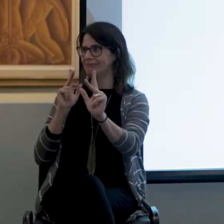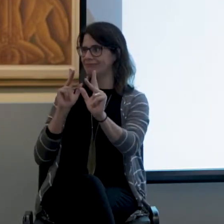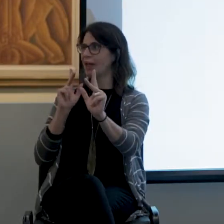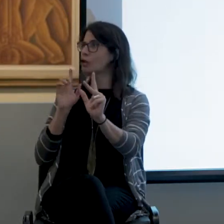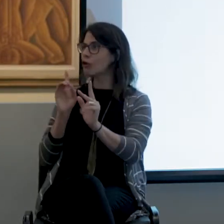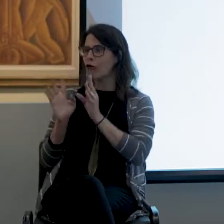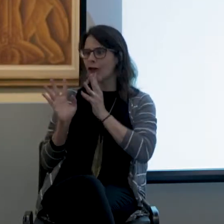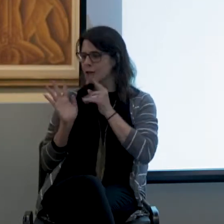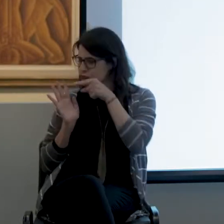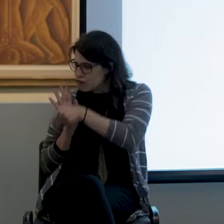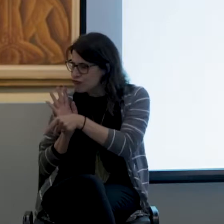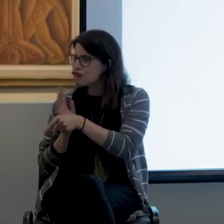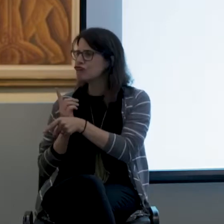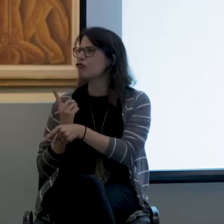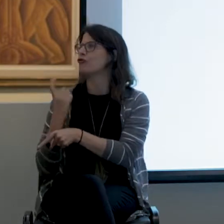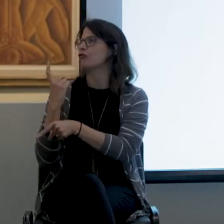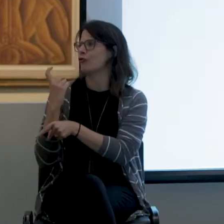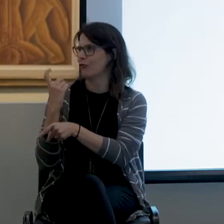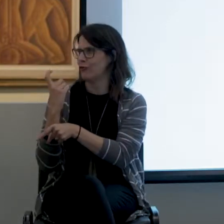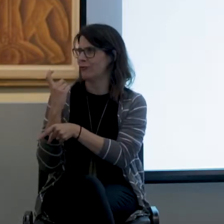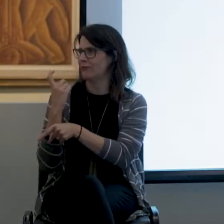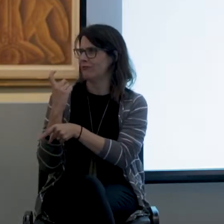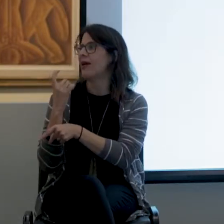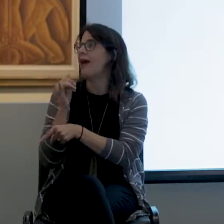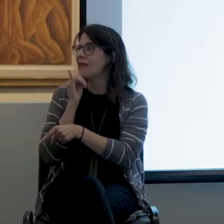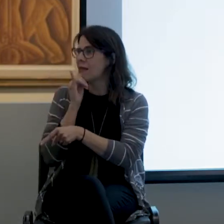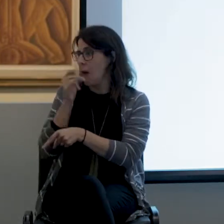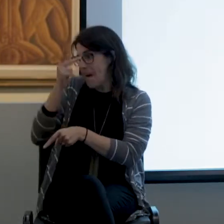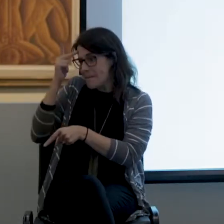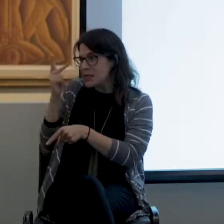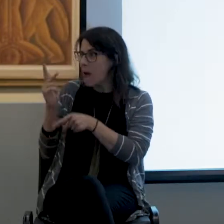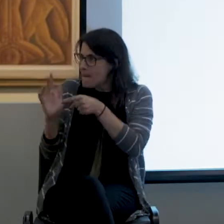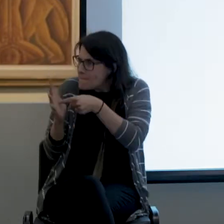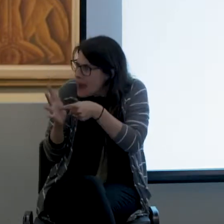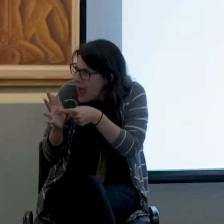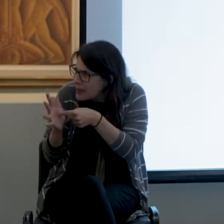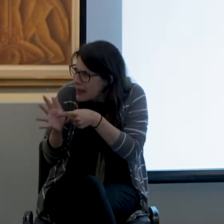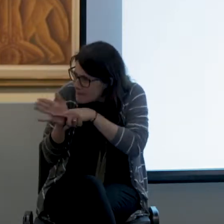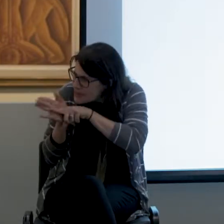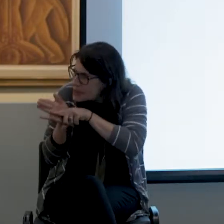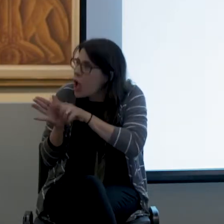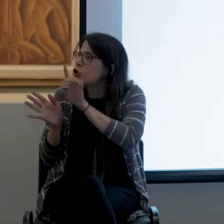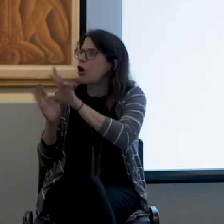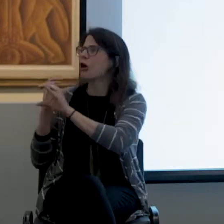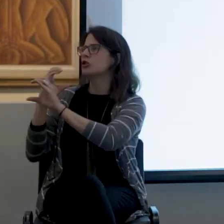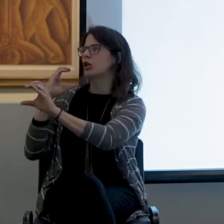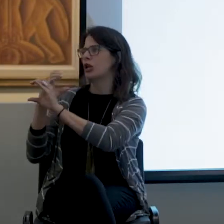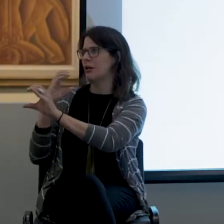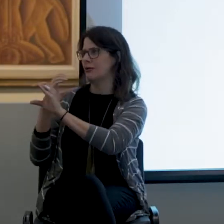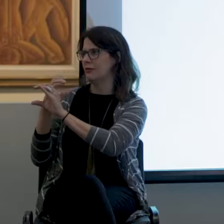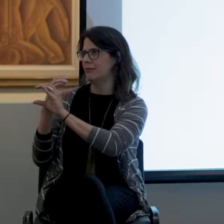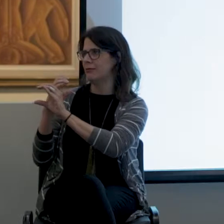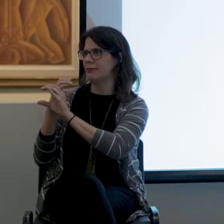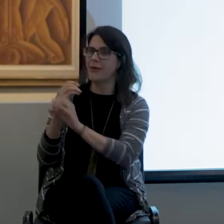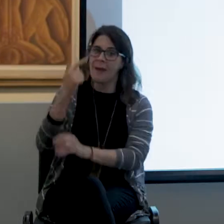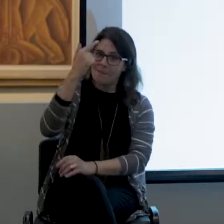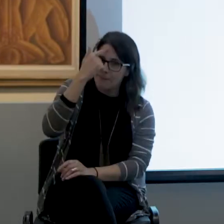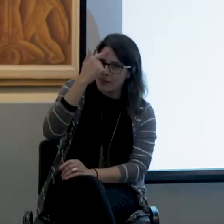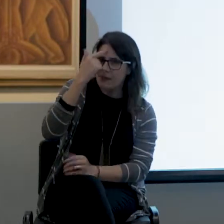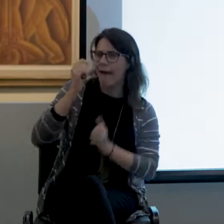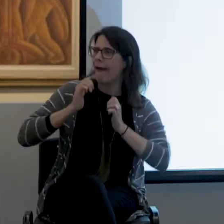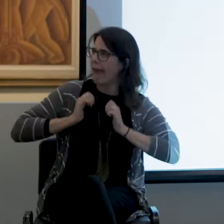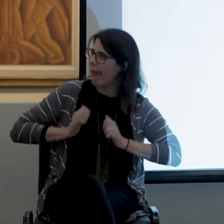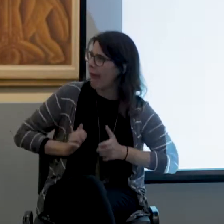faz o pensamento moral são os pensadores, os filósofos, e toda a série